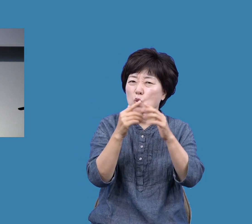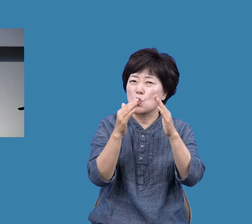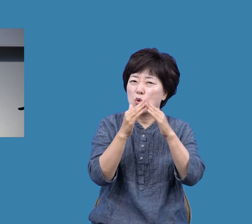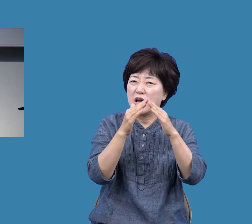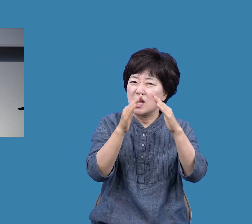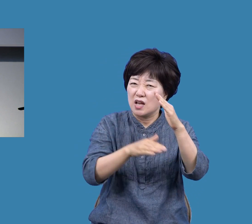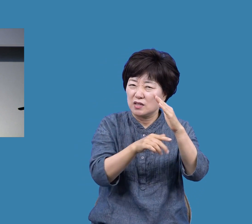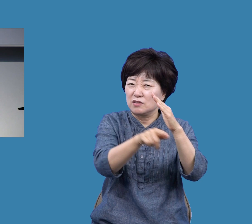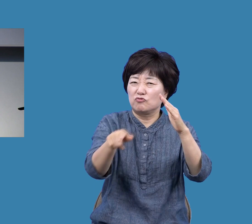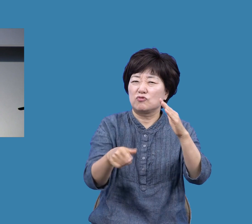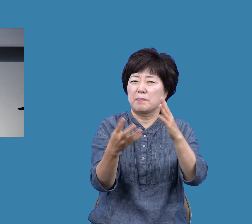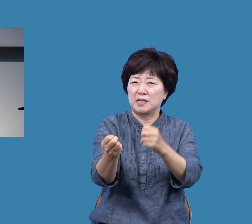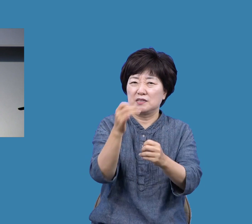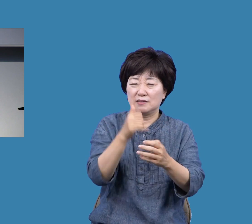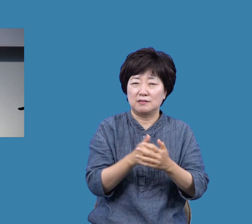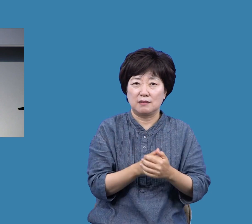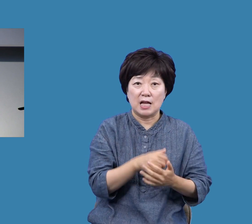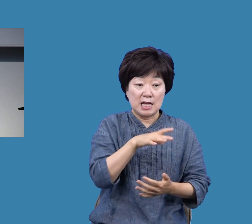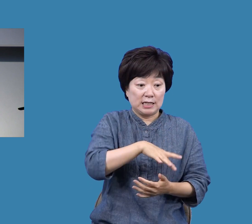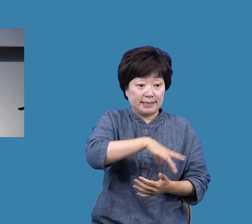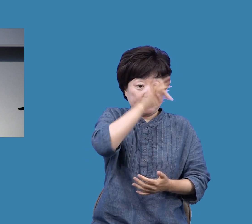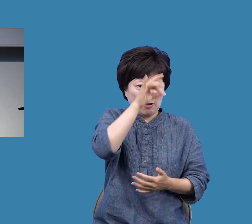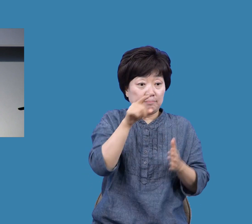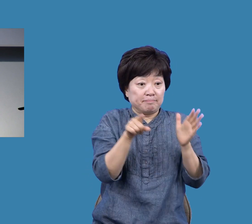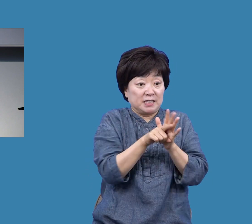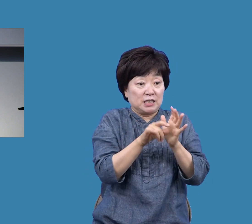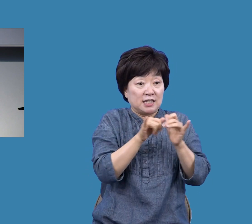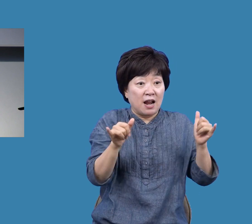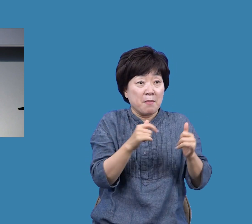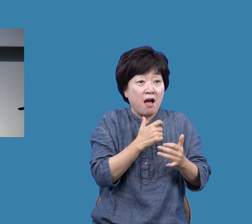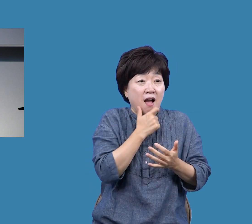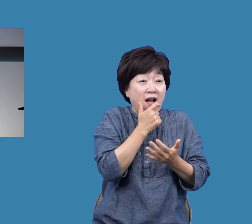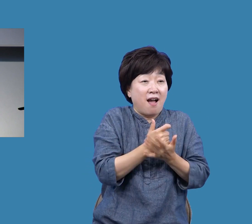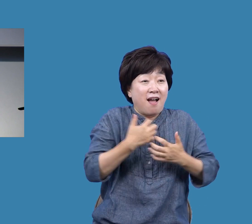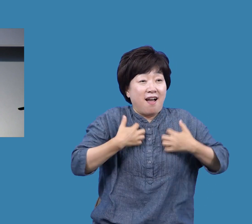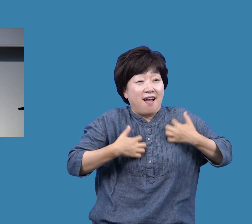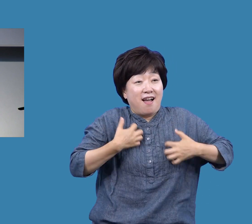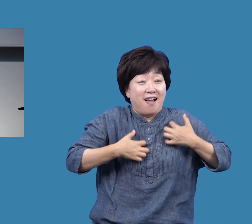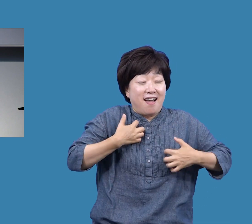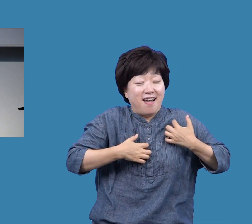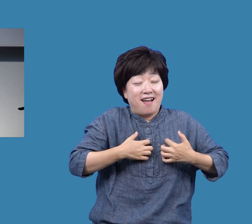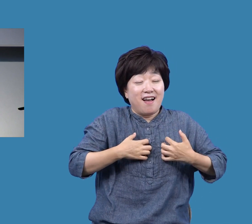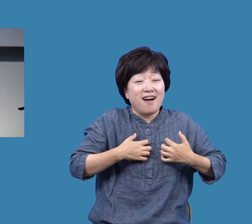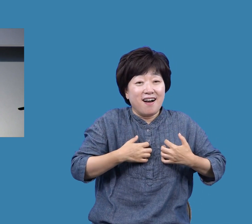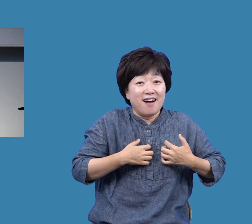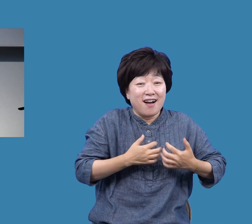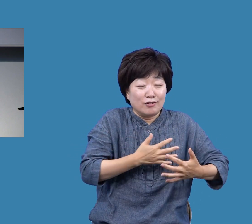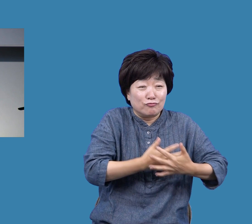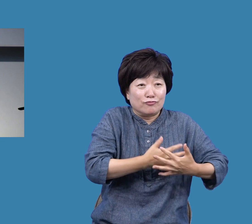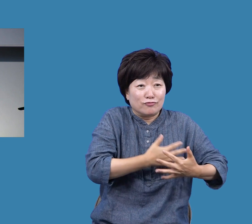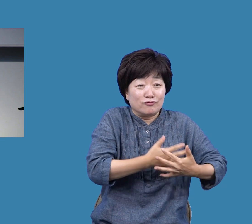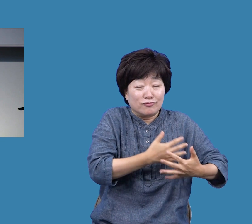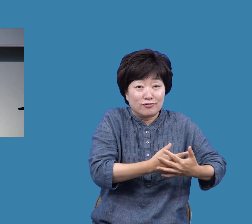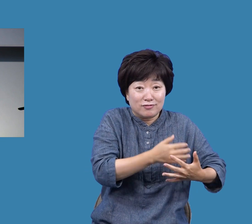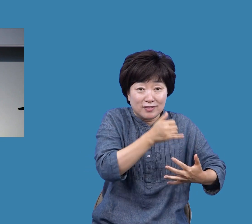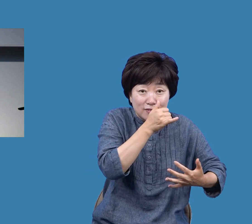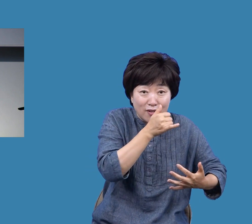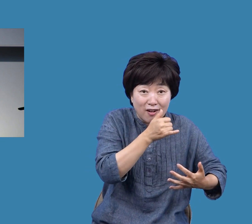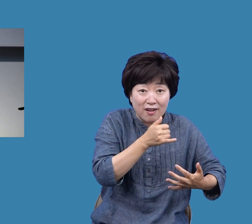아니 왜 초신자들만 감격이 있고 두근거림이 있어야 돼? 아니, 시간이 지나면서 두근거림이 점점